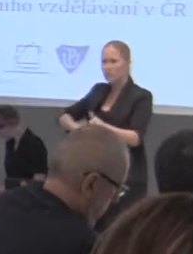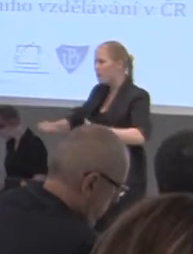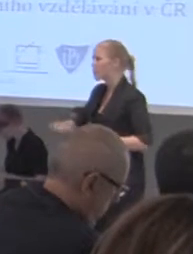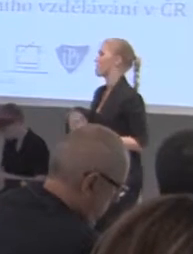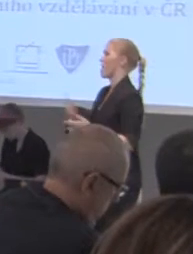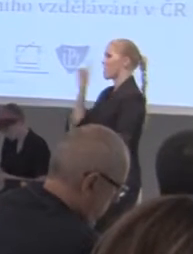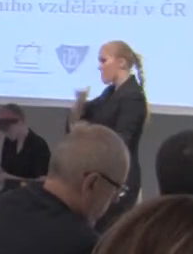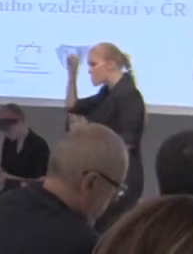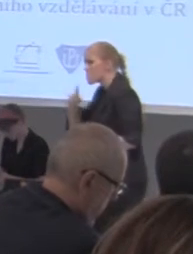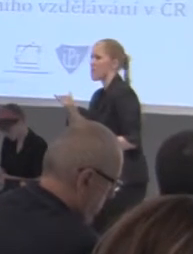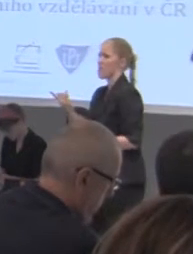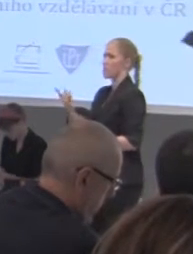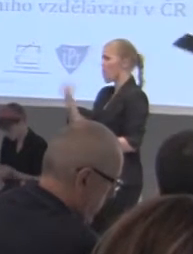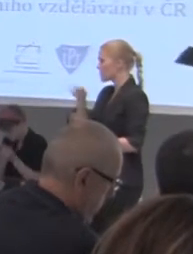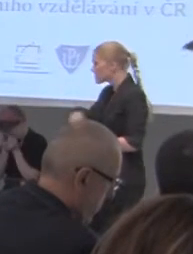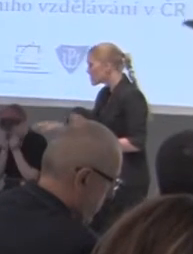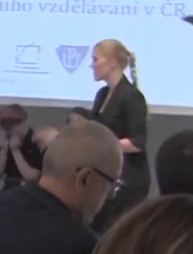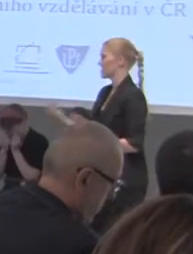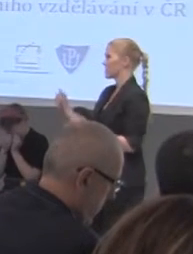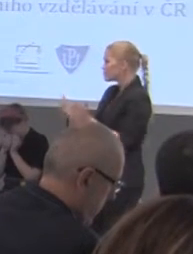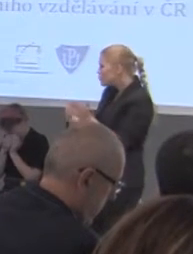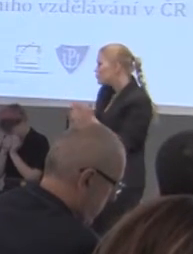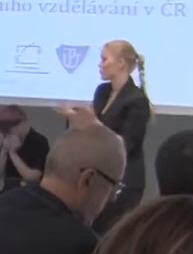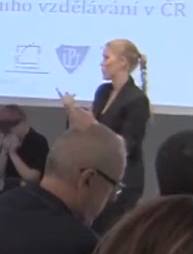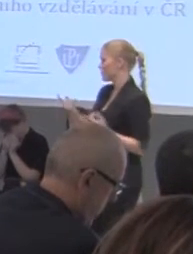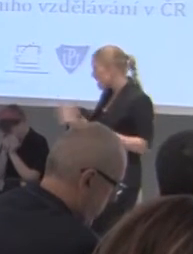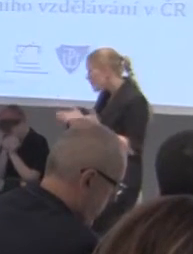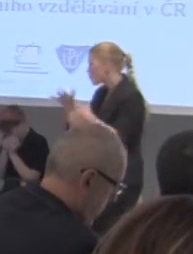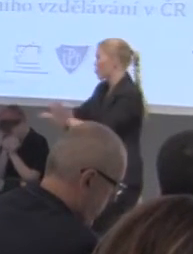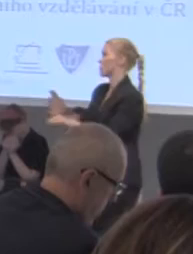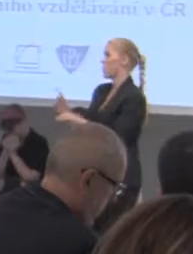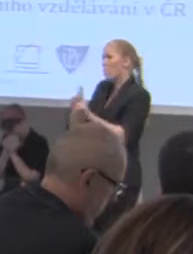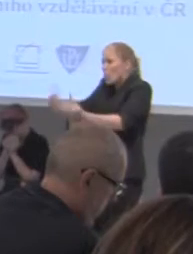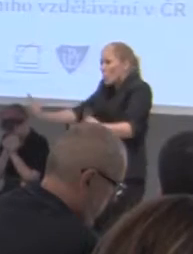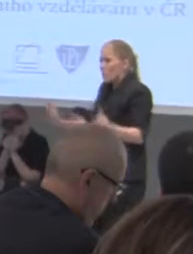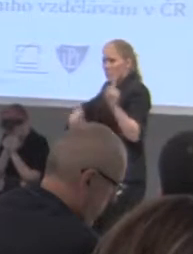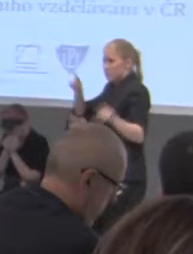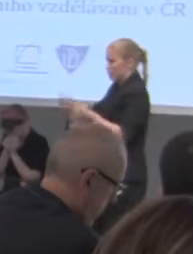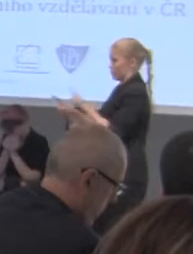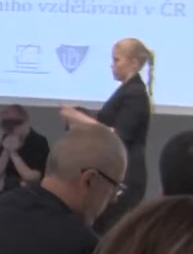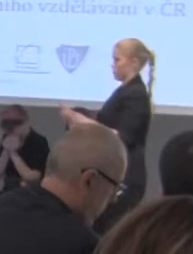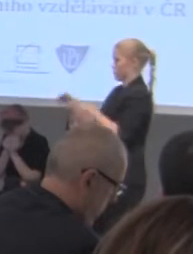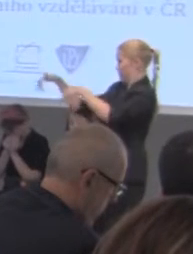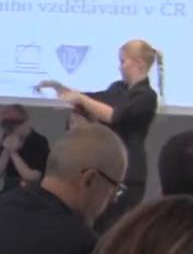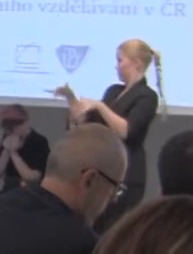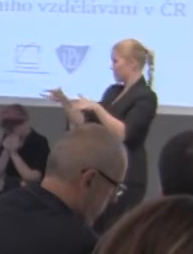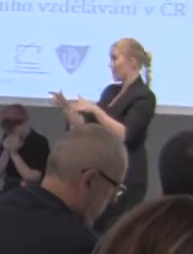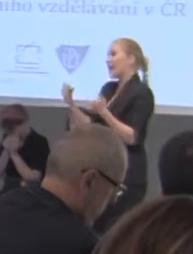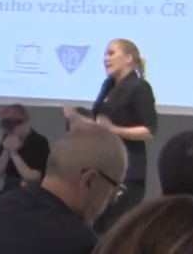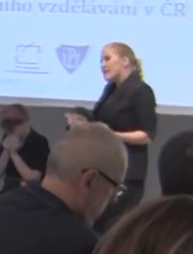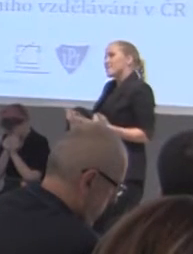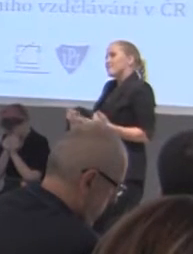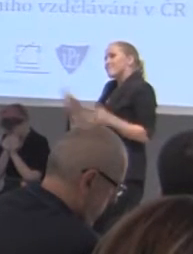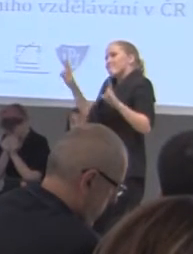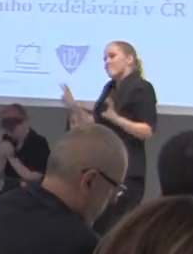pedagogové, asistenti. Jste tady všechny komponenty toho jednoho jevu, který teďka nazýváme